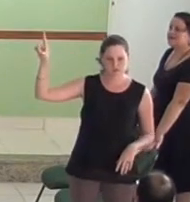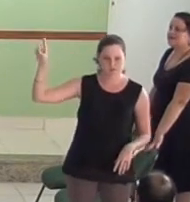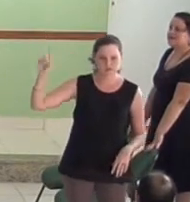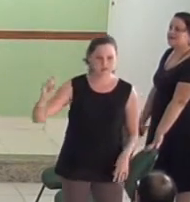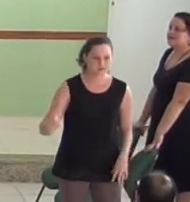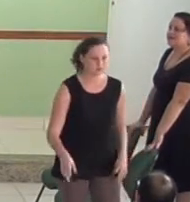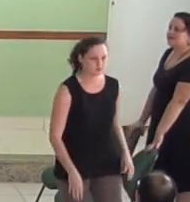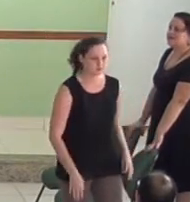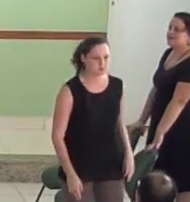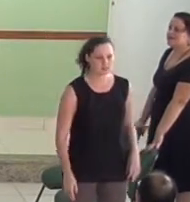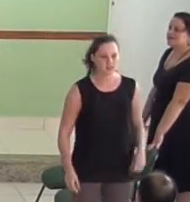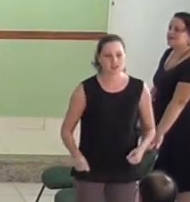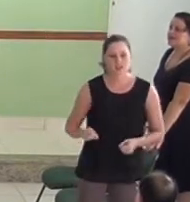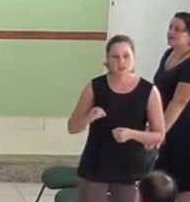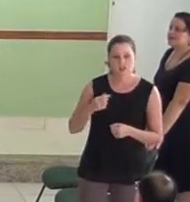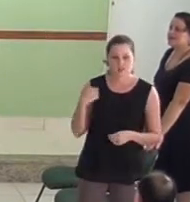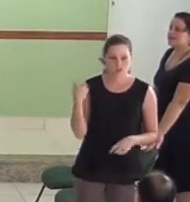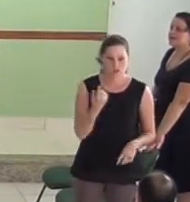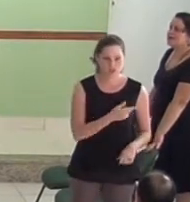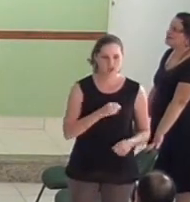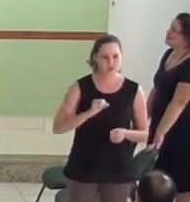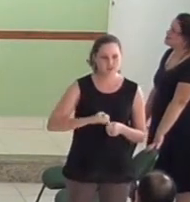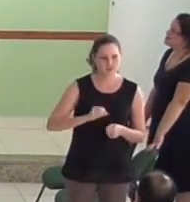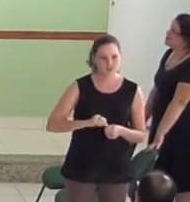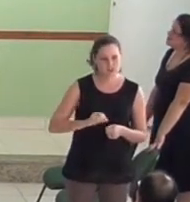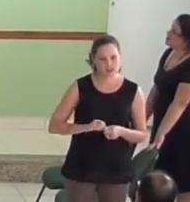para adoração e louvor da sua glória.